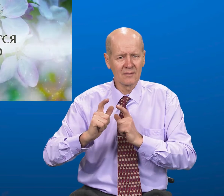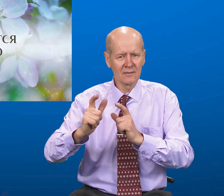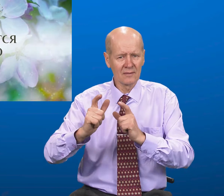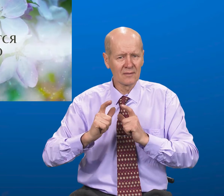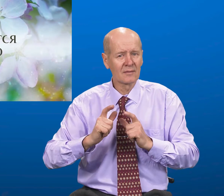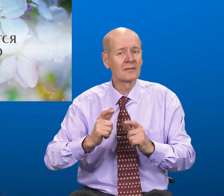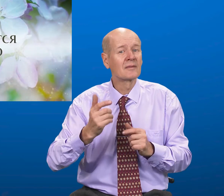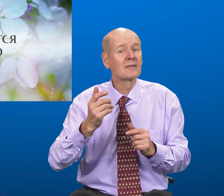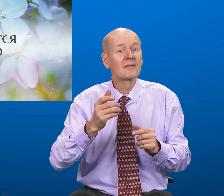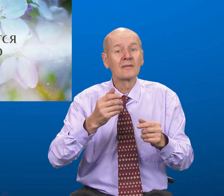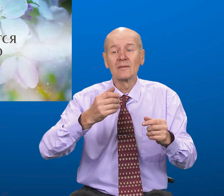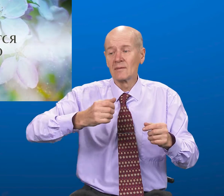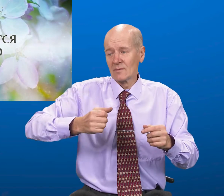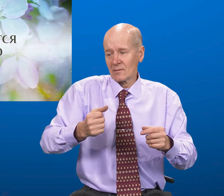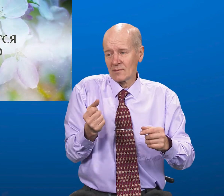сливаются со